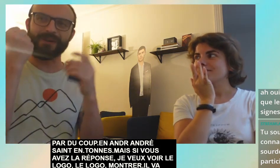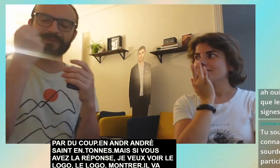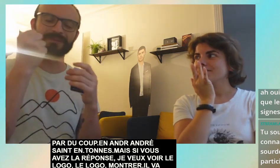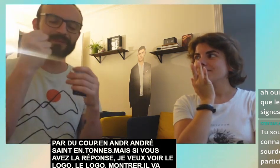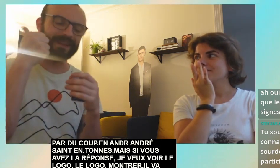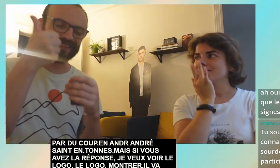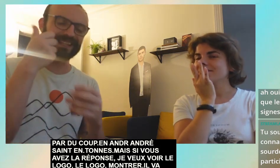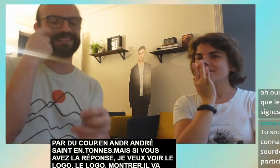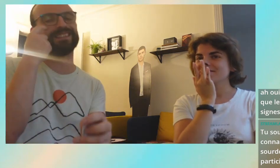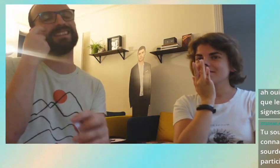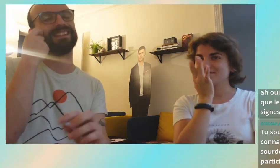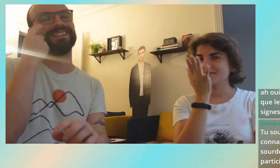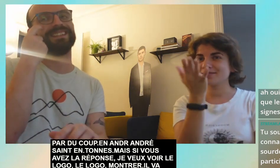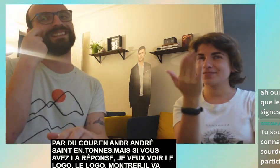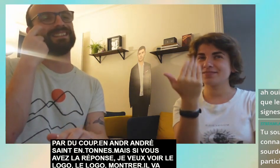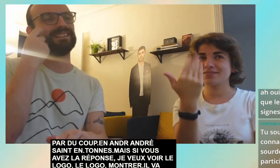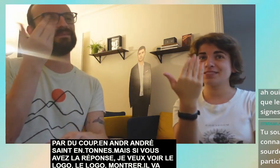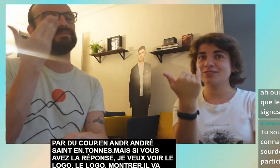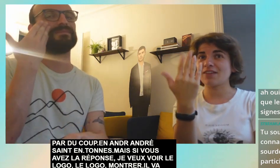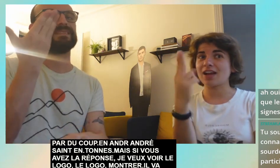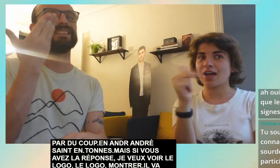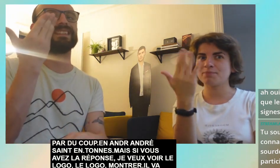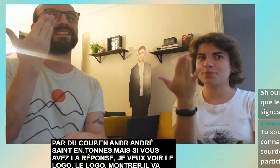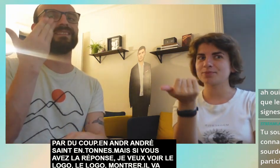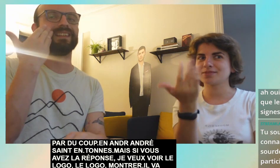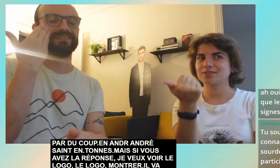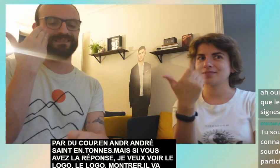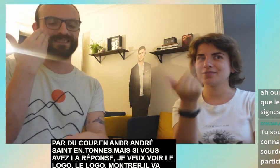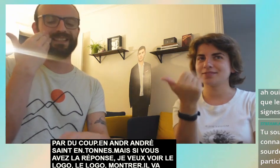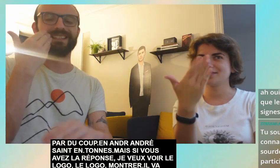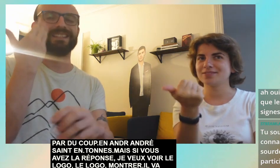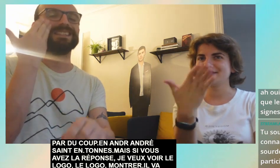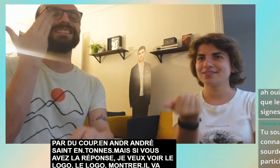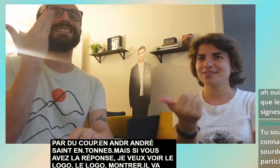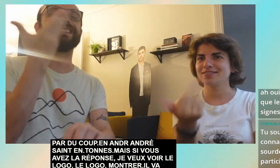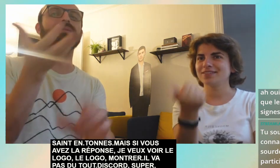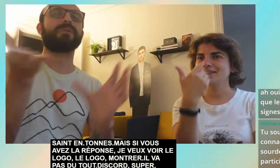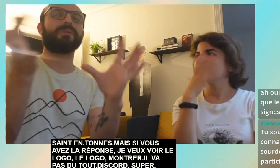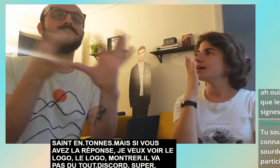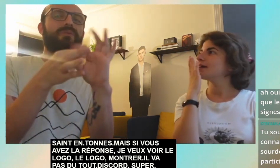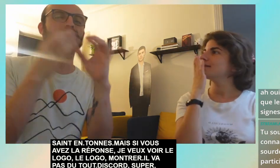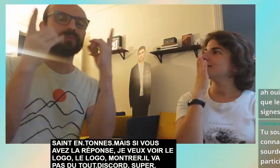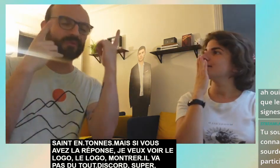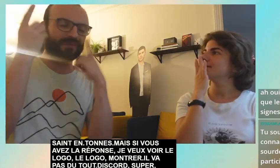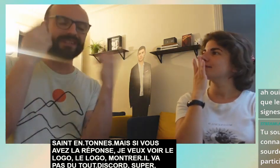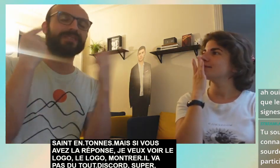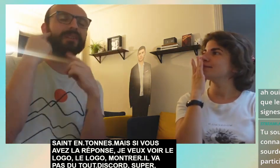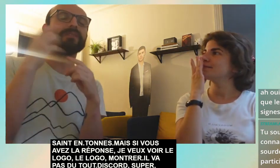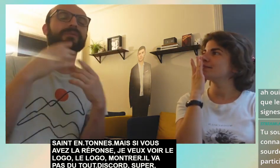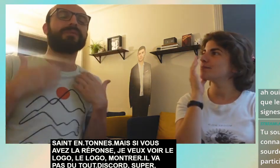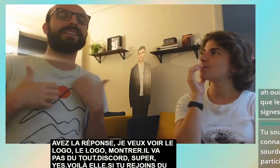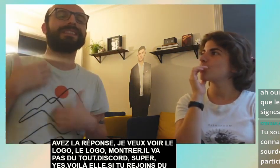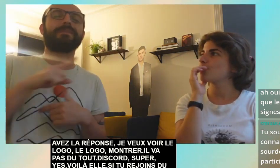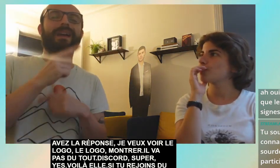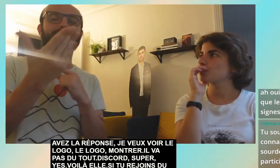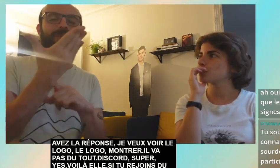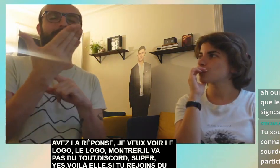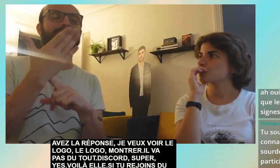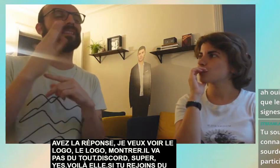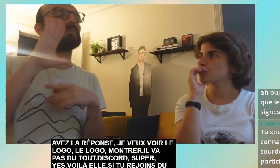Discord, super. Yes. Si vous avez la réponse. Si tu rejoins du coup le Discord, tu n'hésites pas, tu te présentes, puis